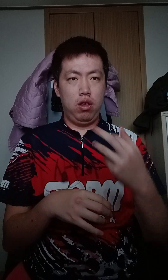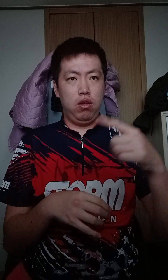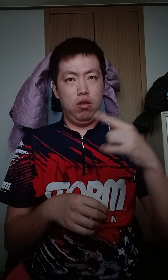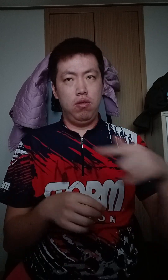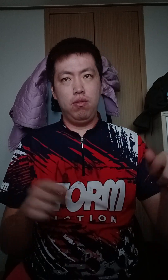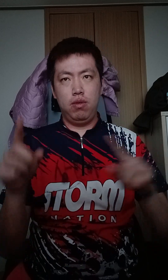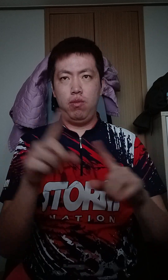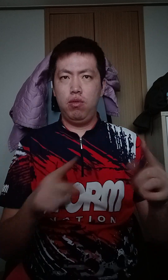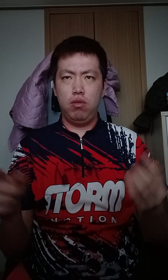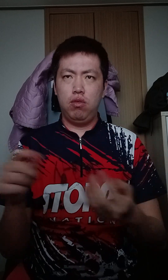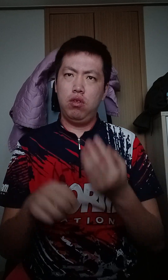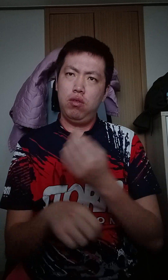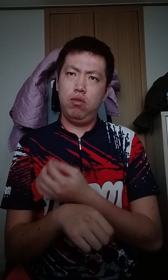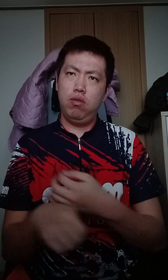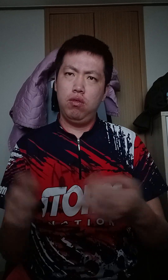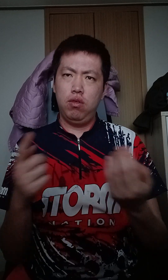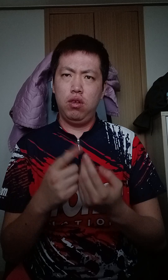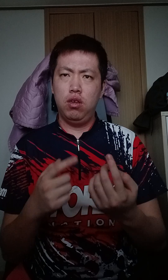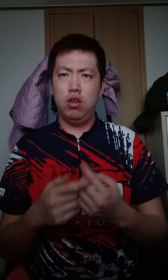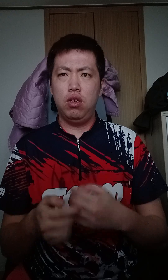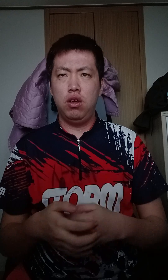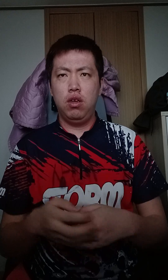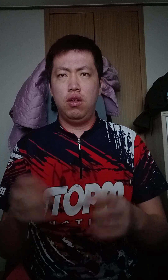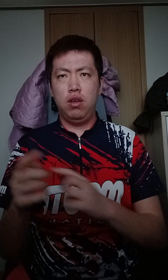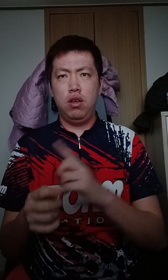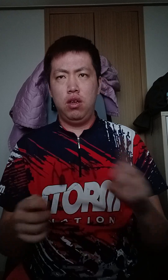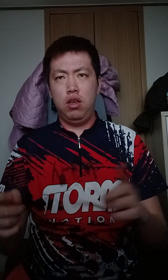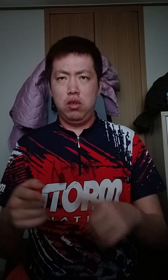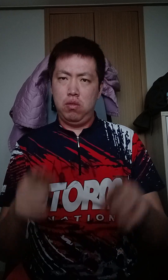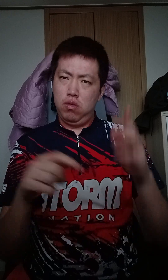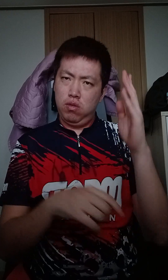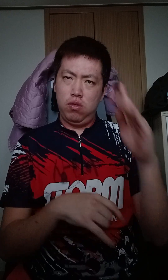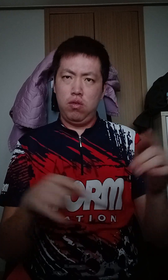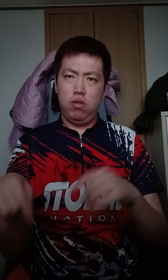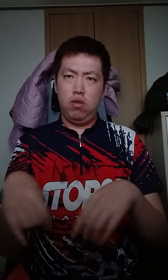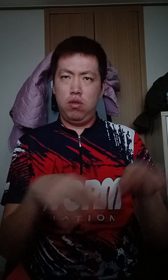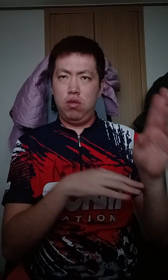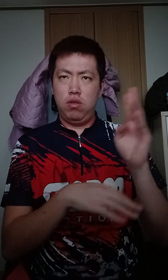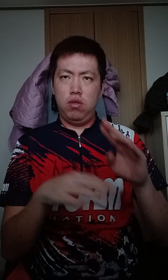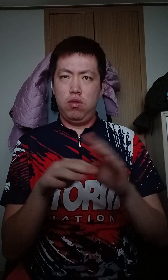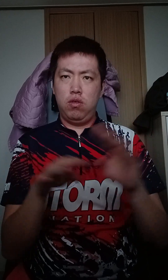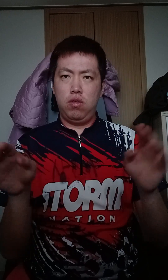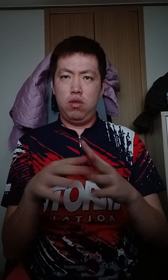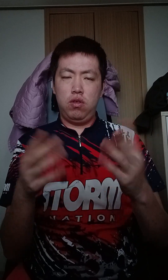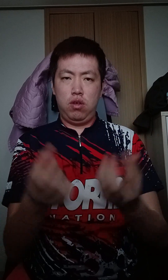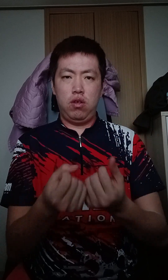정작 보육사들의 처우에는 소홀해 대부분 1년도 버티지 못하고 떠나고 있습니다. 황보혜경 기자가 보도합니다.